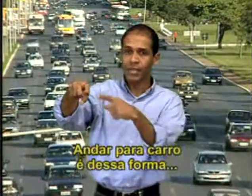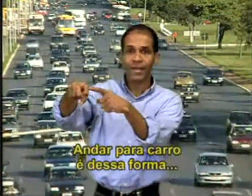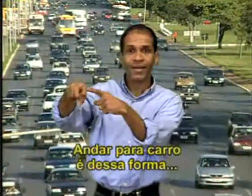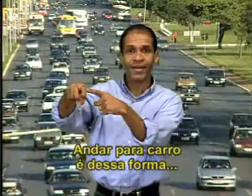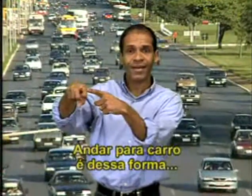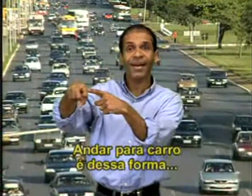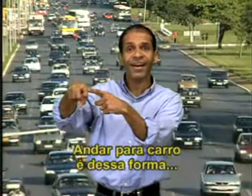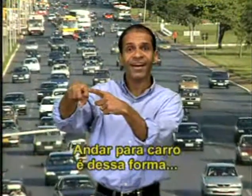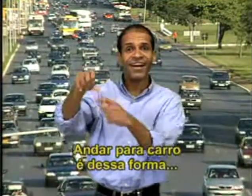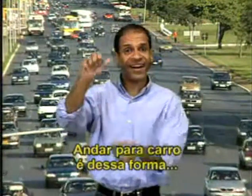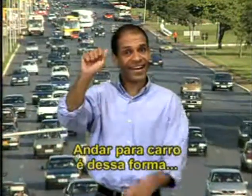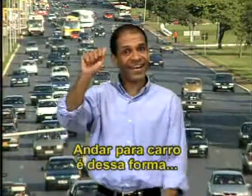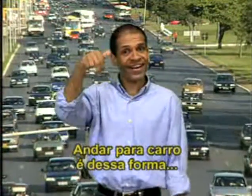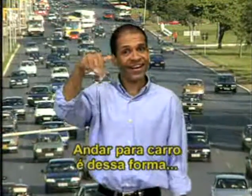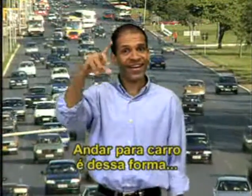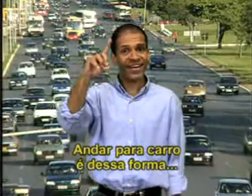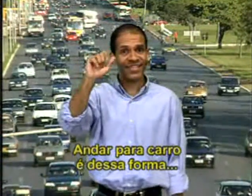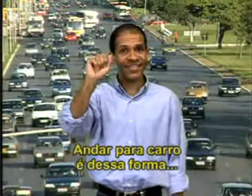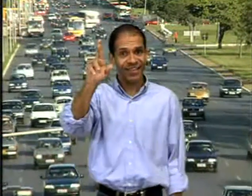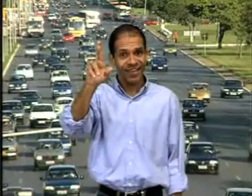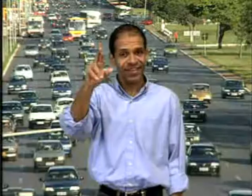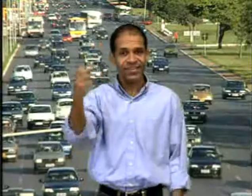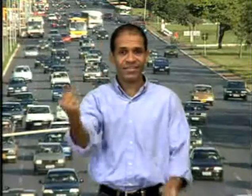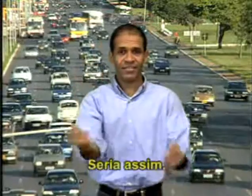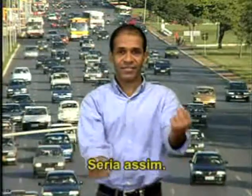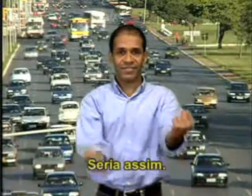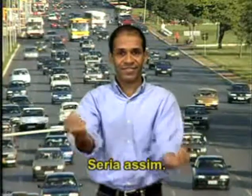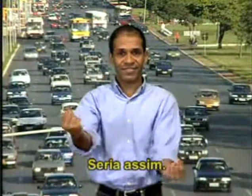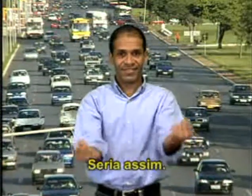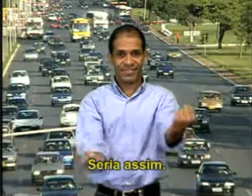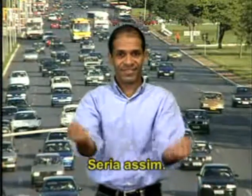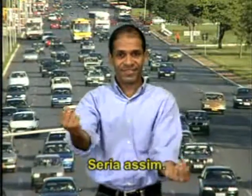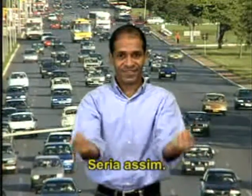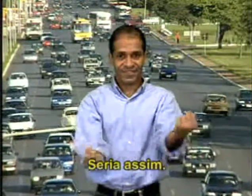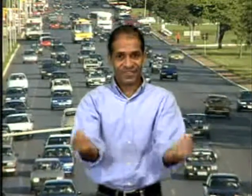Andar para carro é dessa forma. Seria assim.